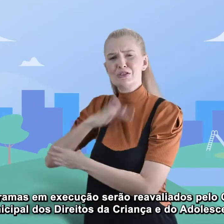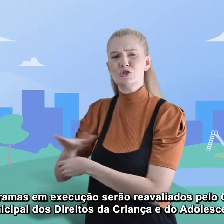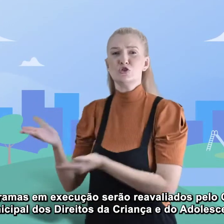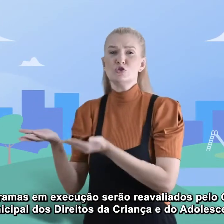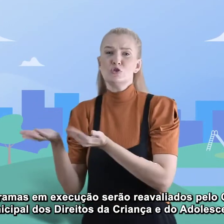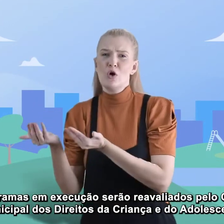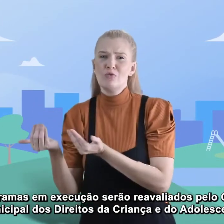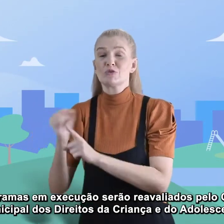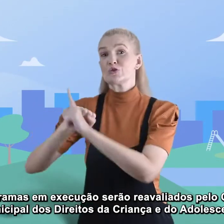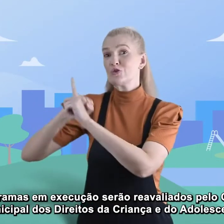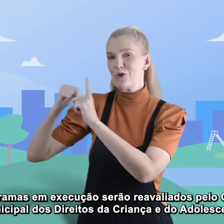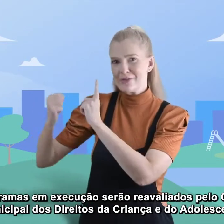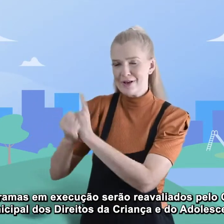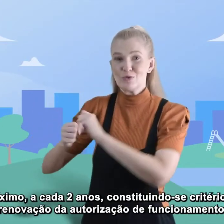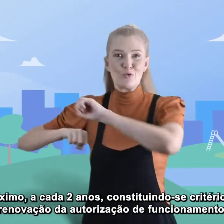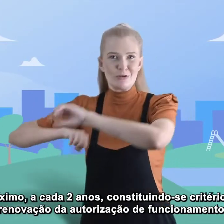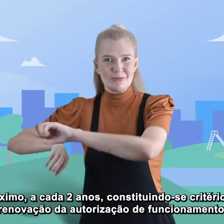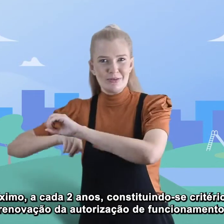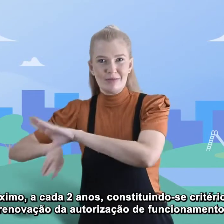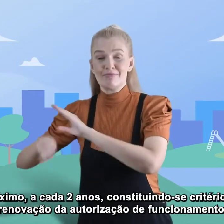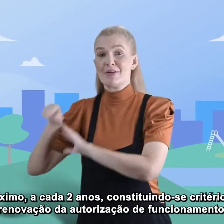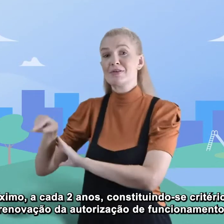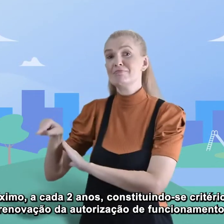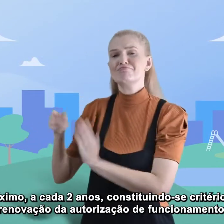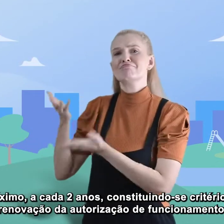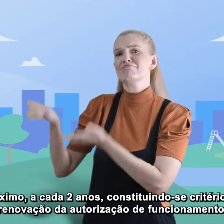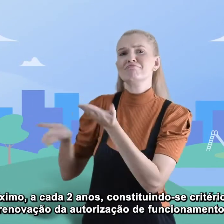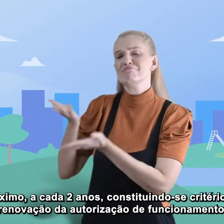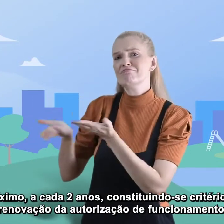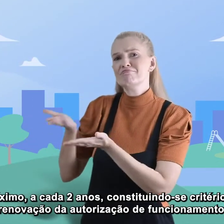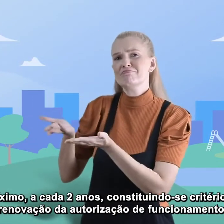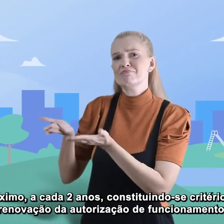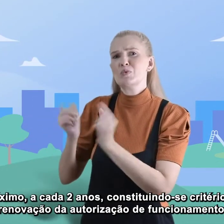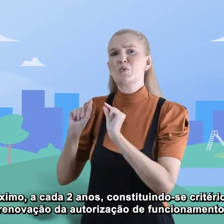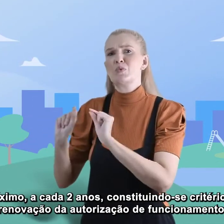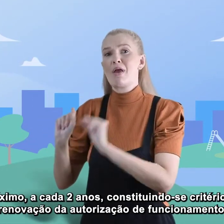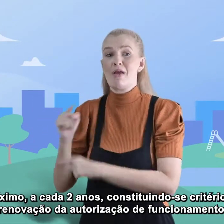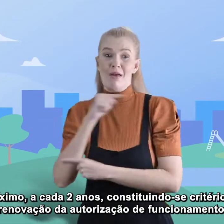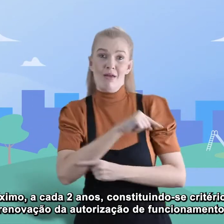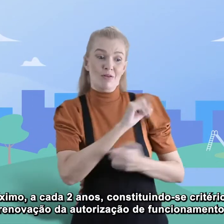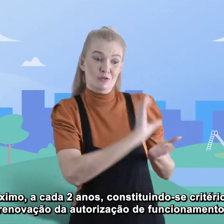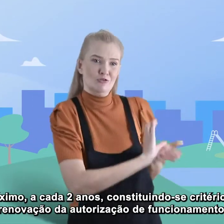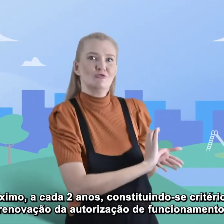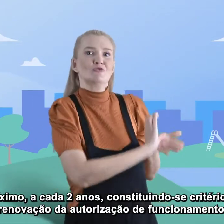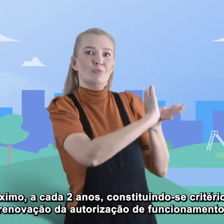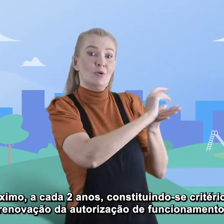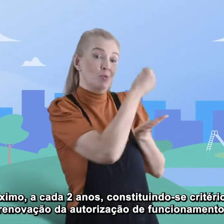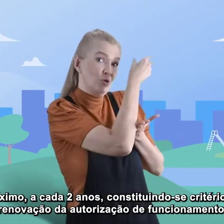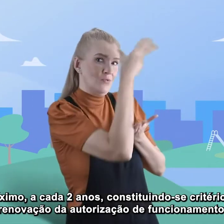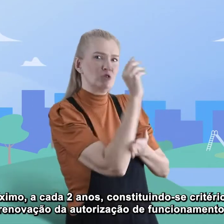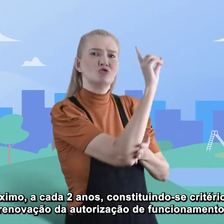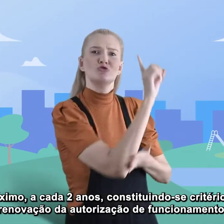da Criança e do Adolescente, no máximo, a cada 2 anos, constituindo-se critérios para a